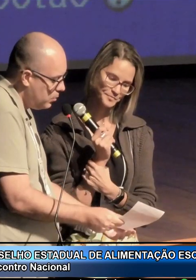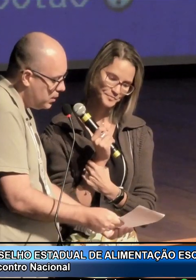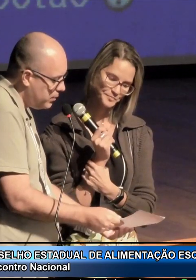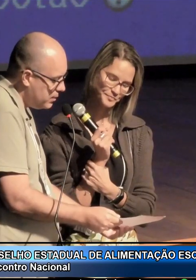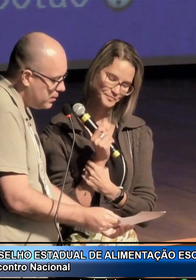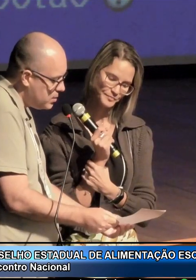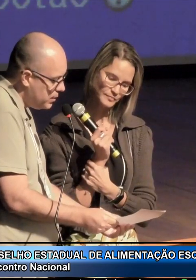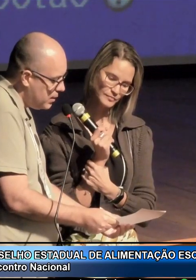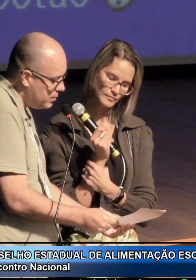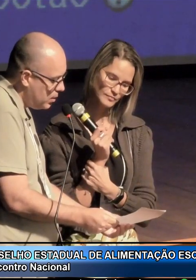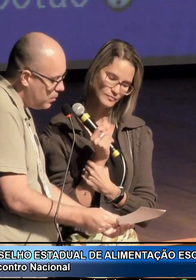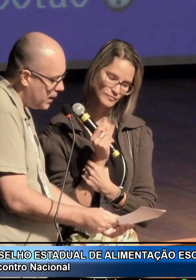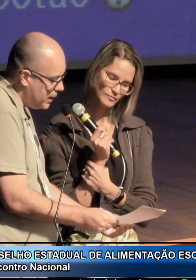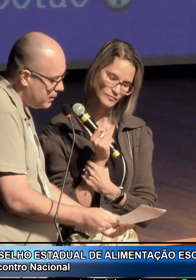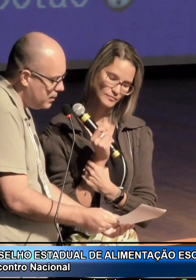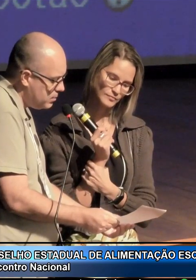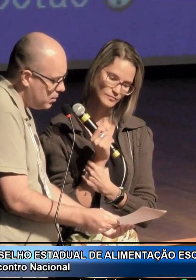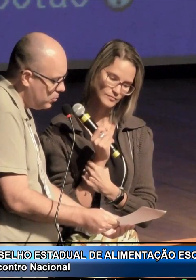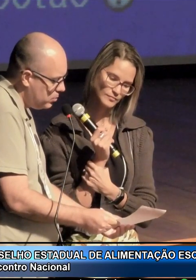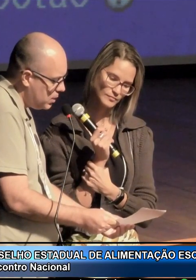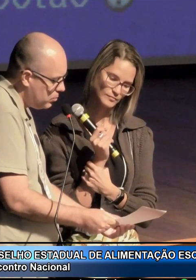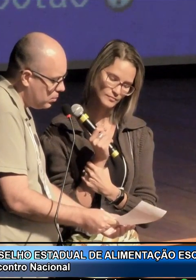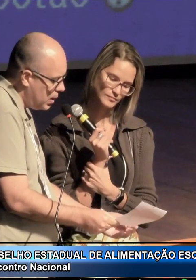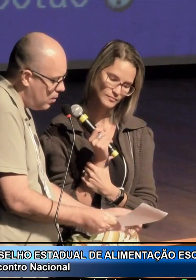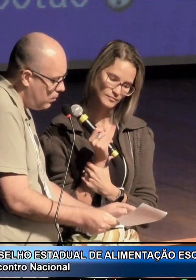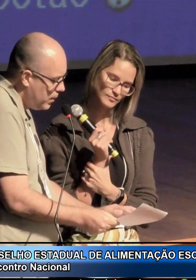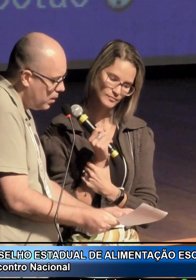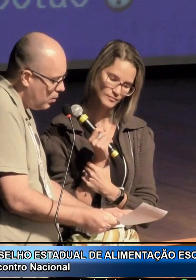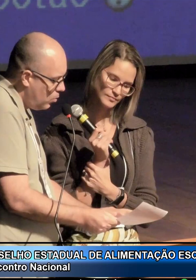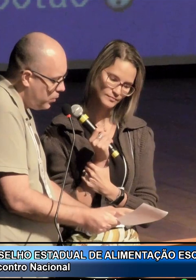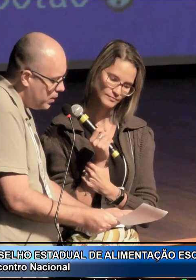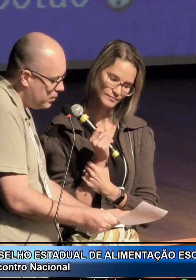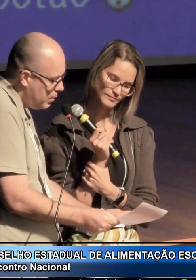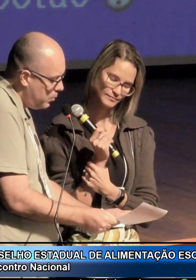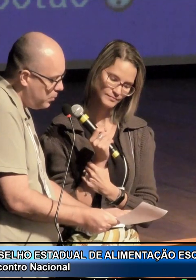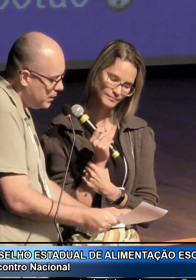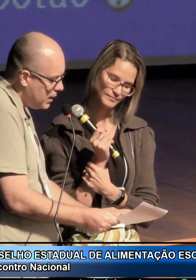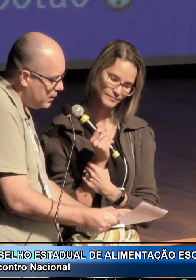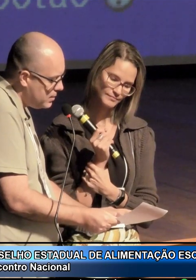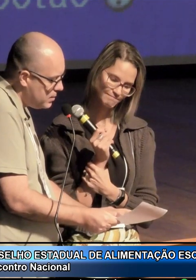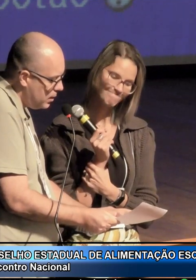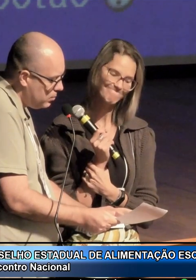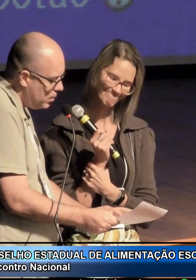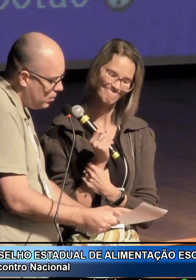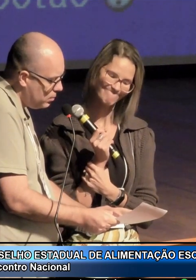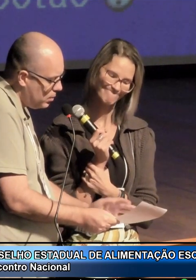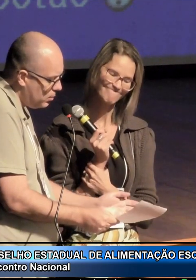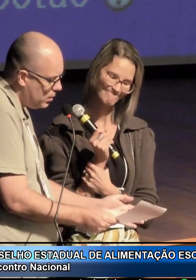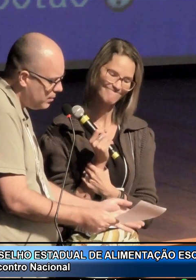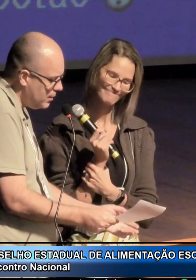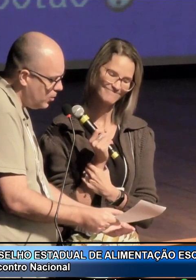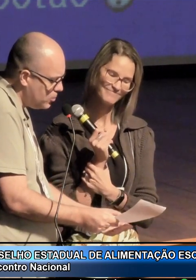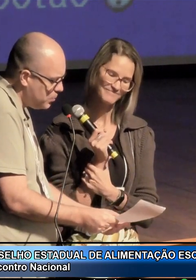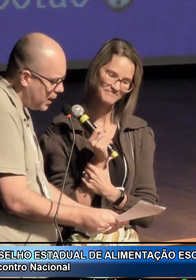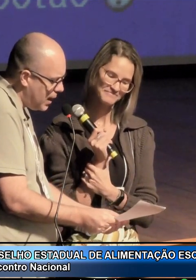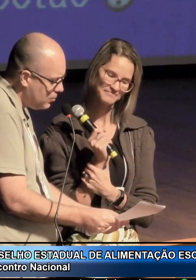muitas vezes as atividades tem uma característica muito tradicional como por exemplo pintar desenhos